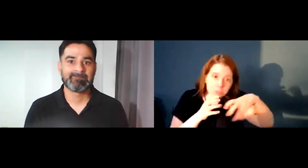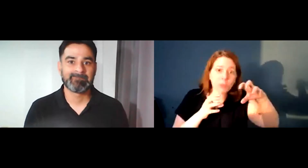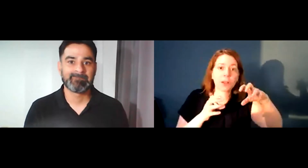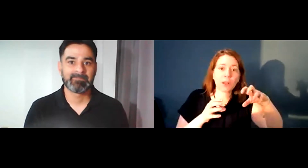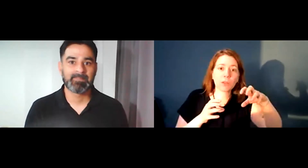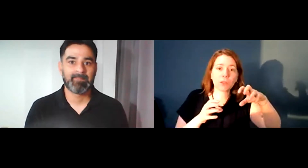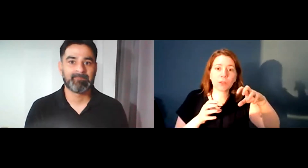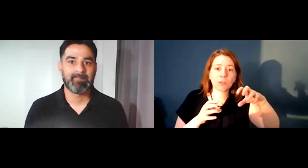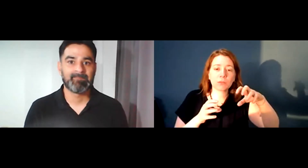cerrar.